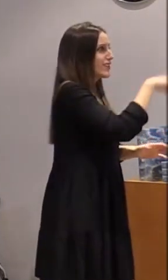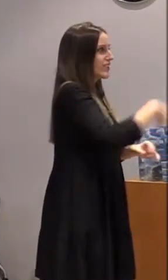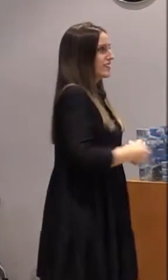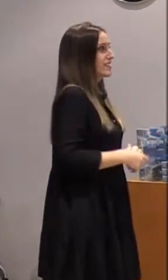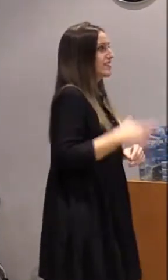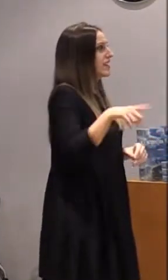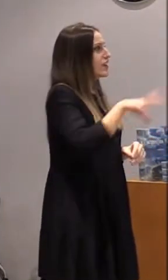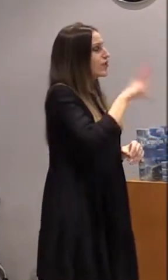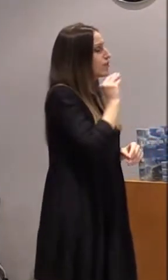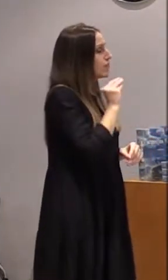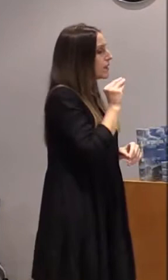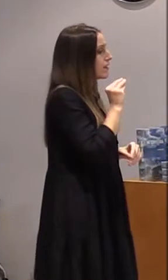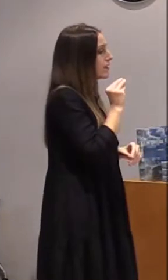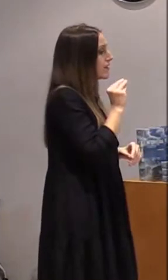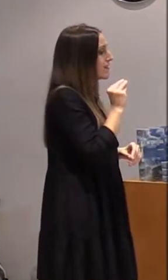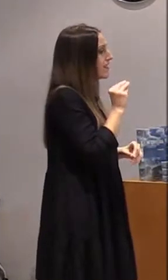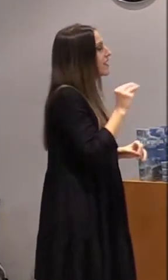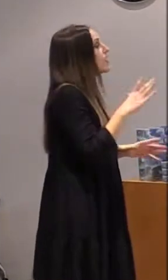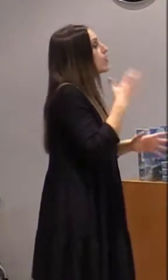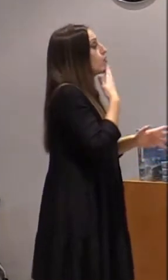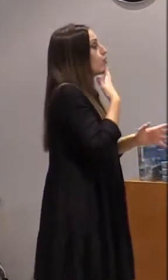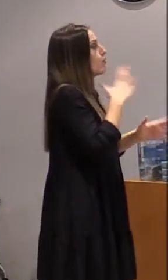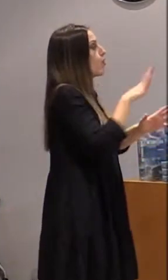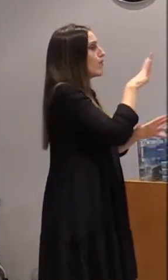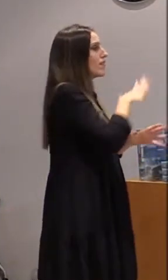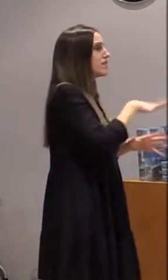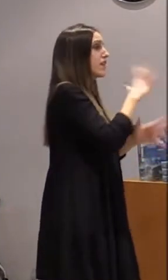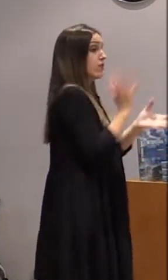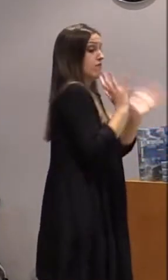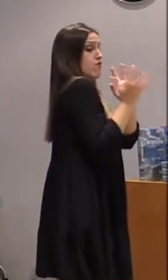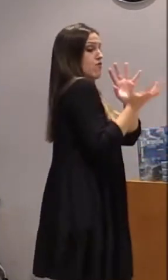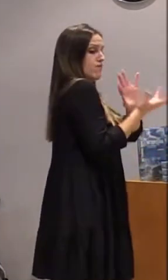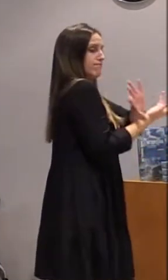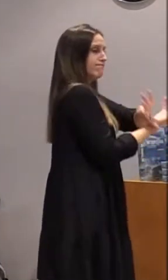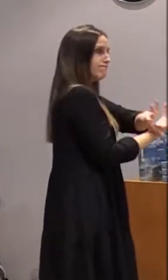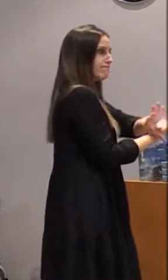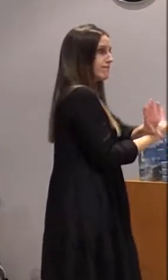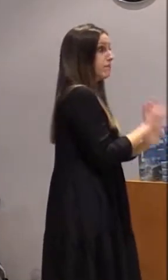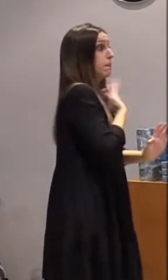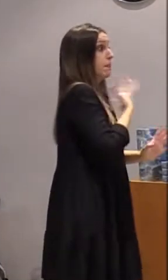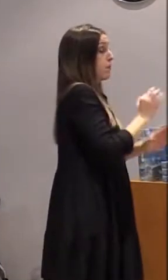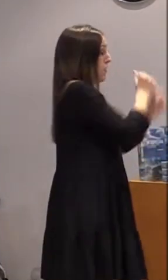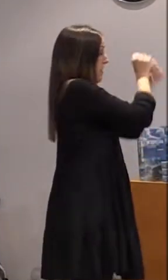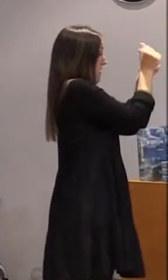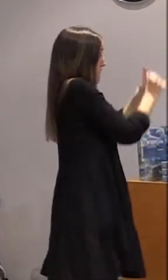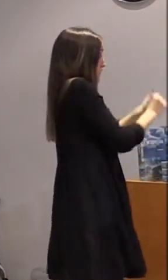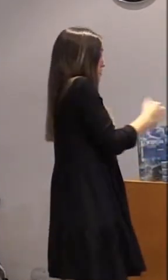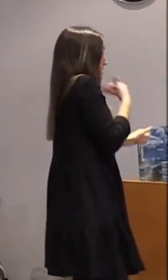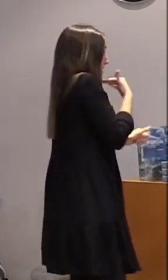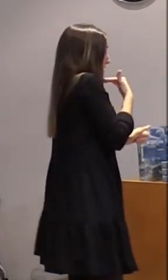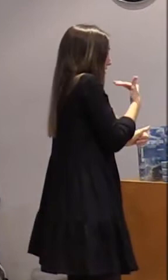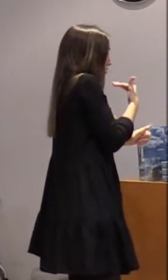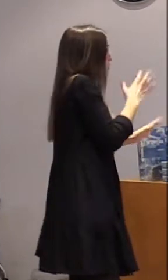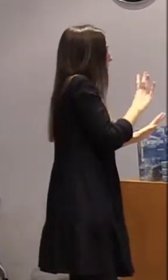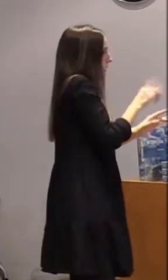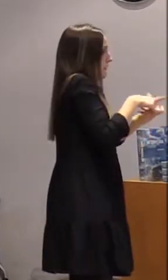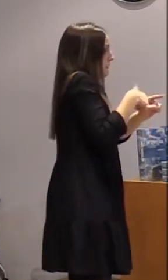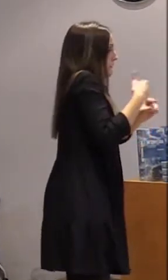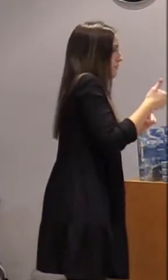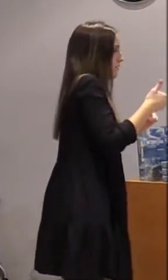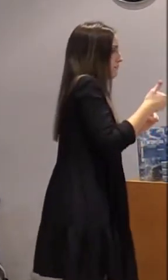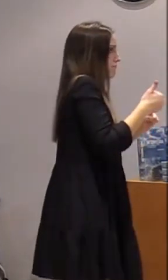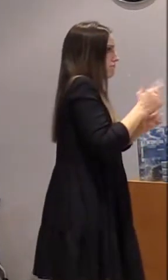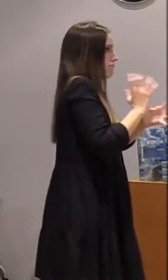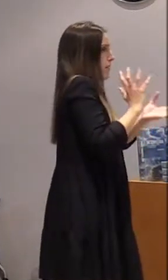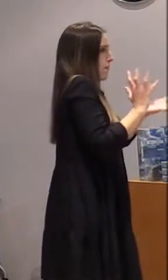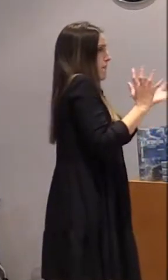las nubes como estados que evolucionan. Y que en un momento dado puede ser con forma de algo, de un objeto, pero al cabo de un poco va